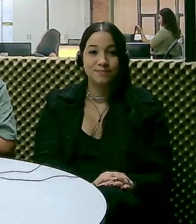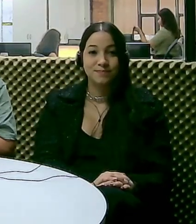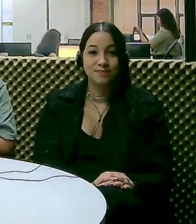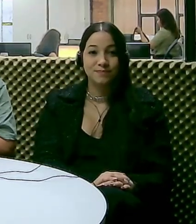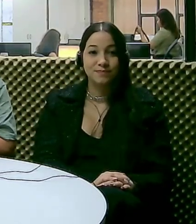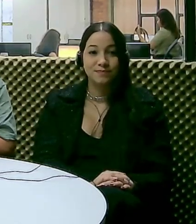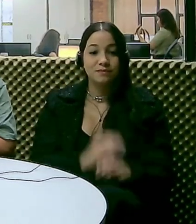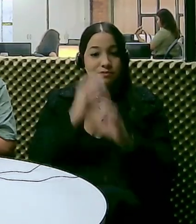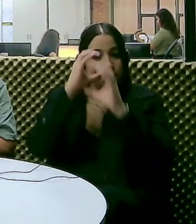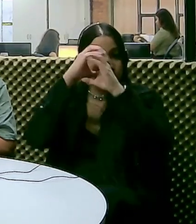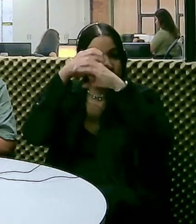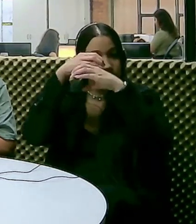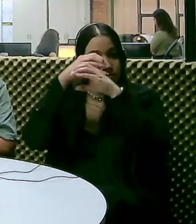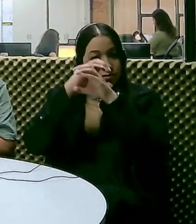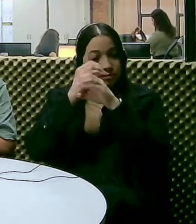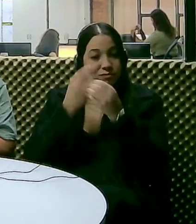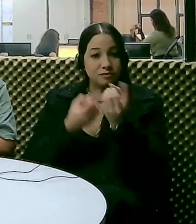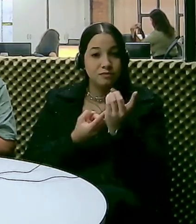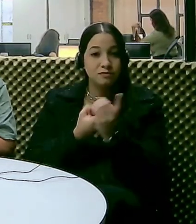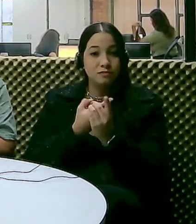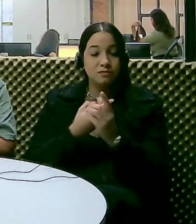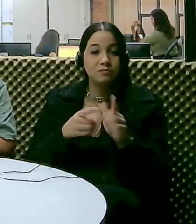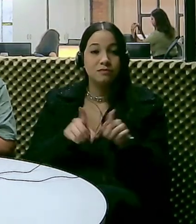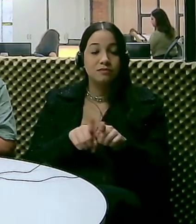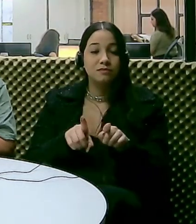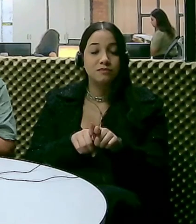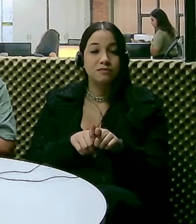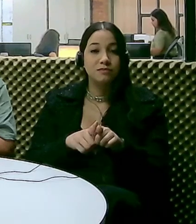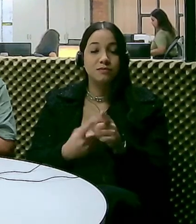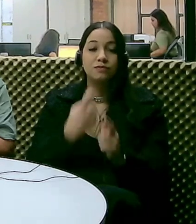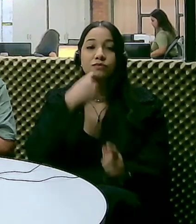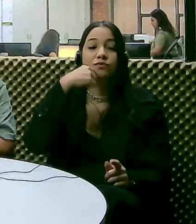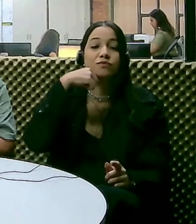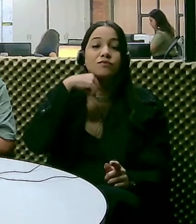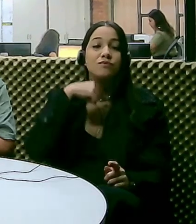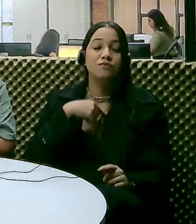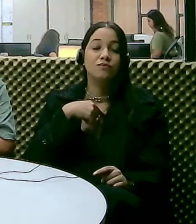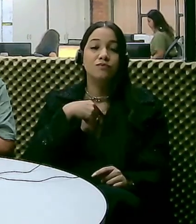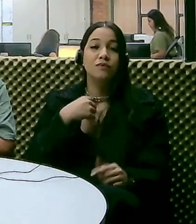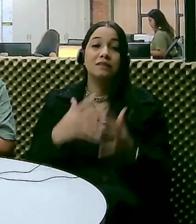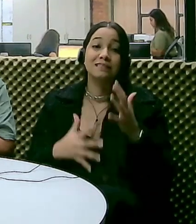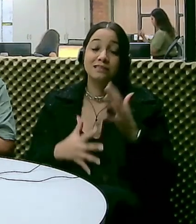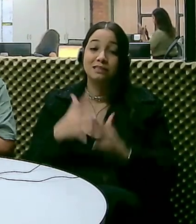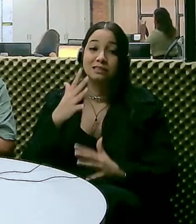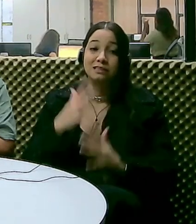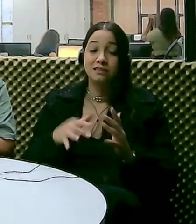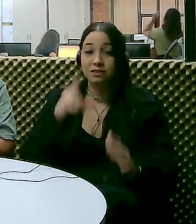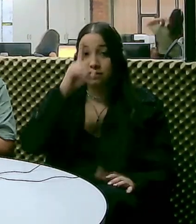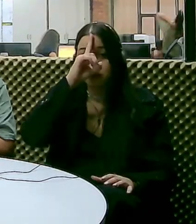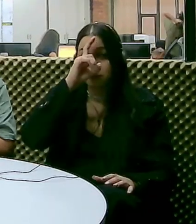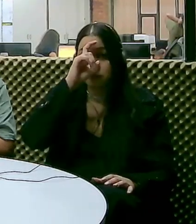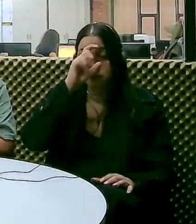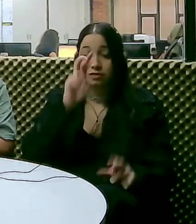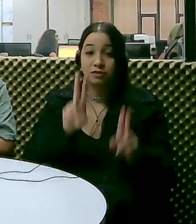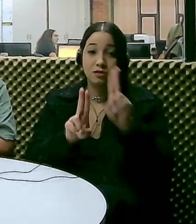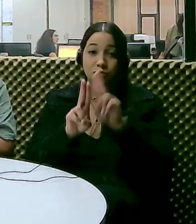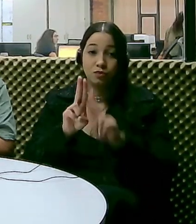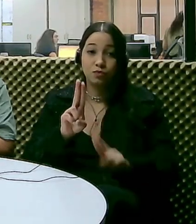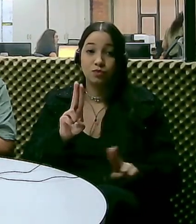Oferta de exames de colonoscopia e endoscopia é impactada após Hospital de Clínicas da